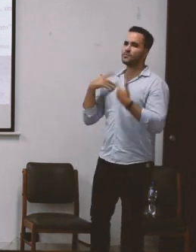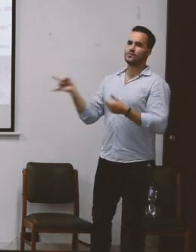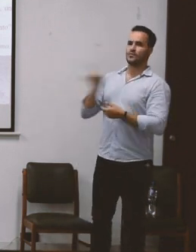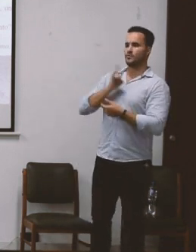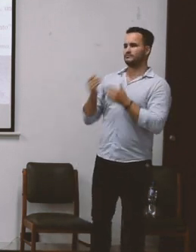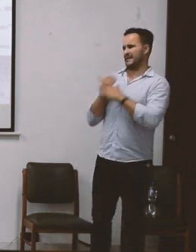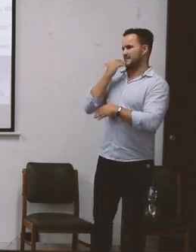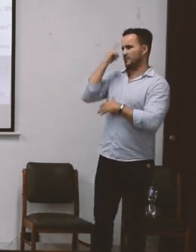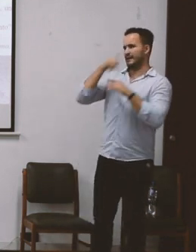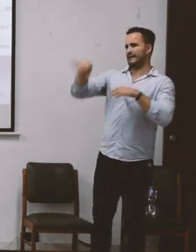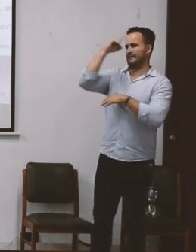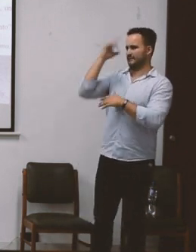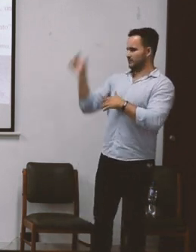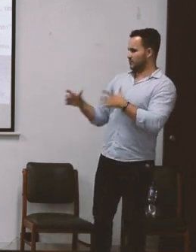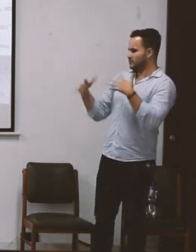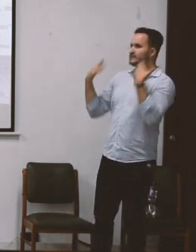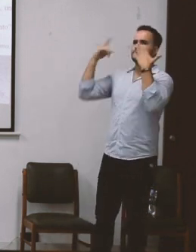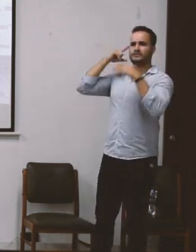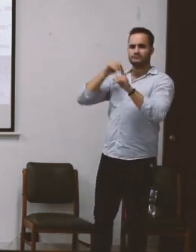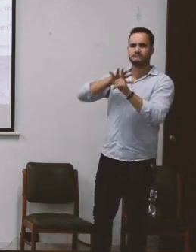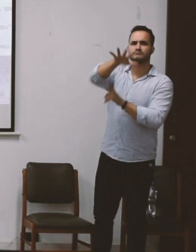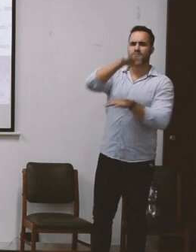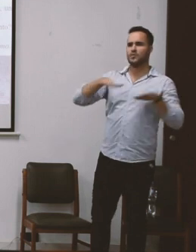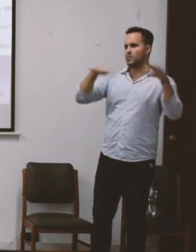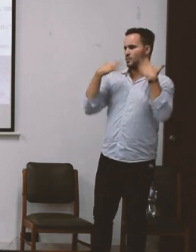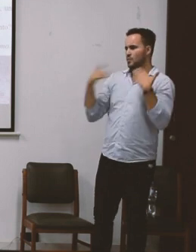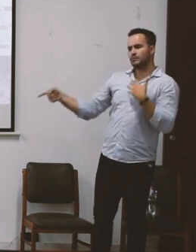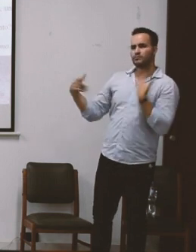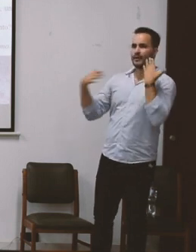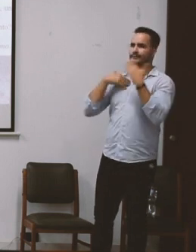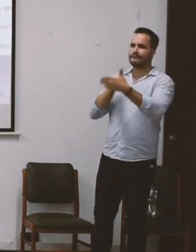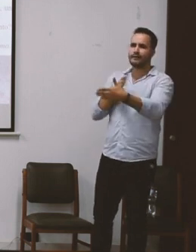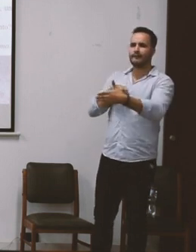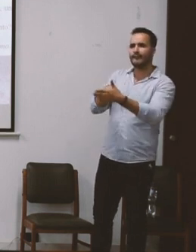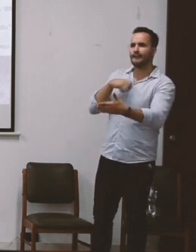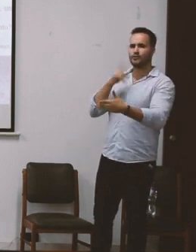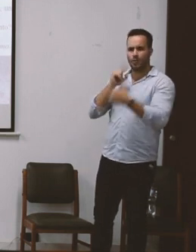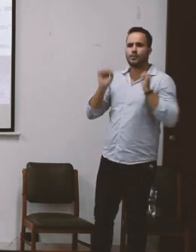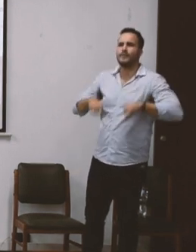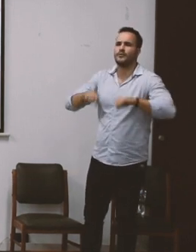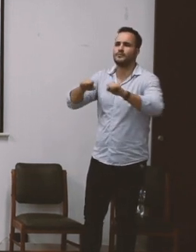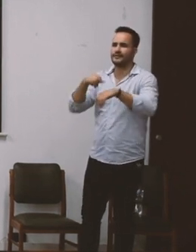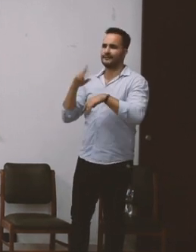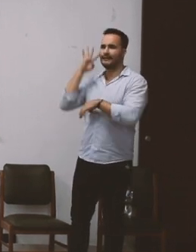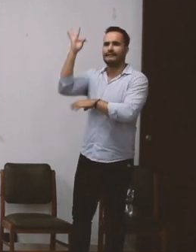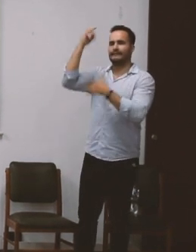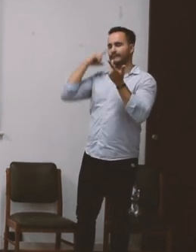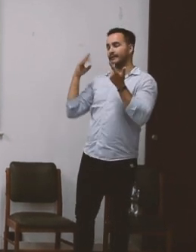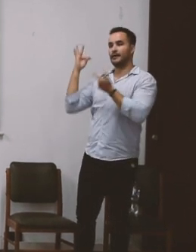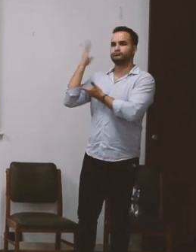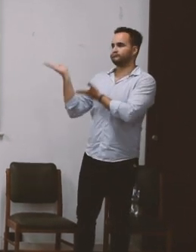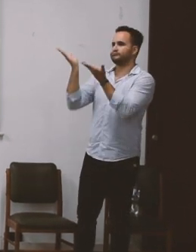inspiración, testimonios vivientes de que no existe obstáculo alguno para terminar la escuela, encontrar un trabajo o alcanzar el